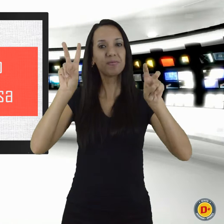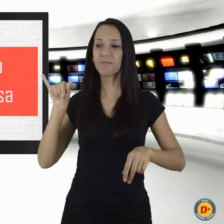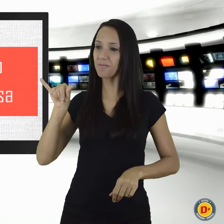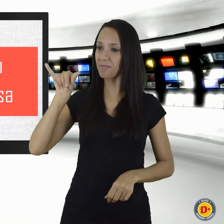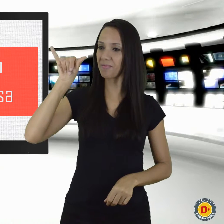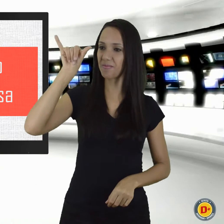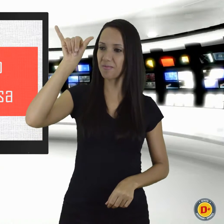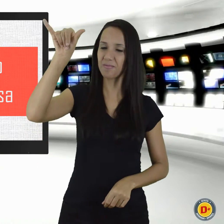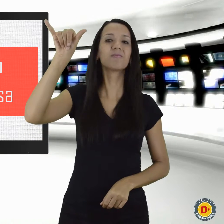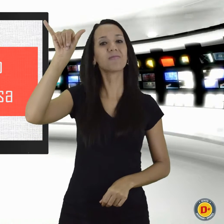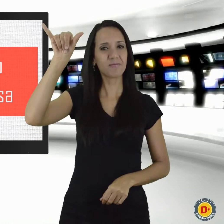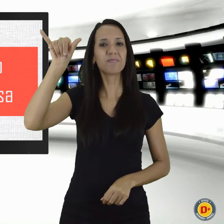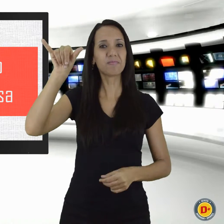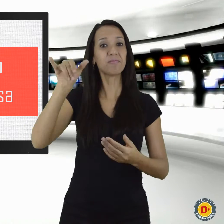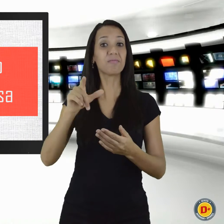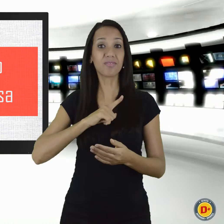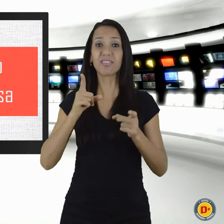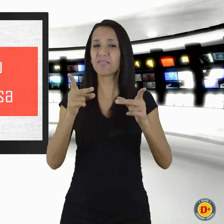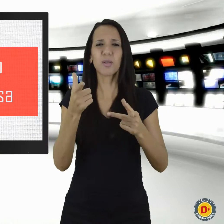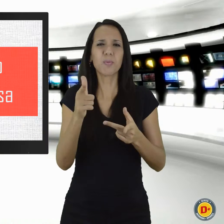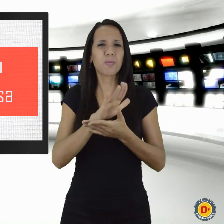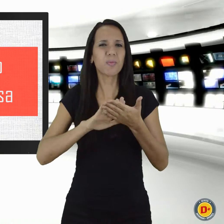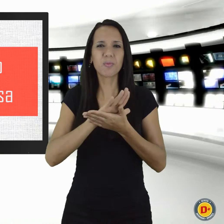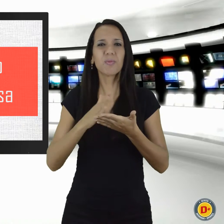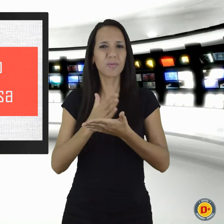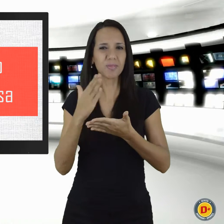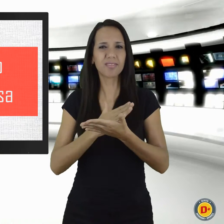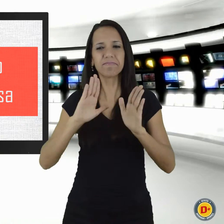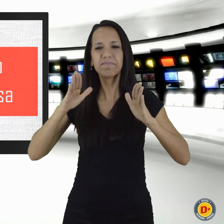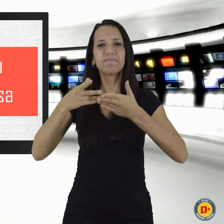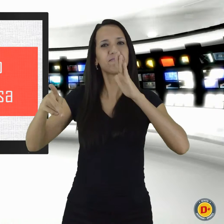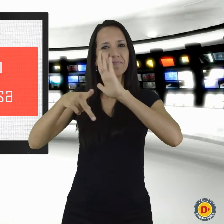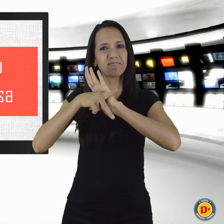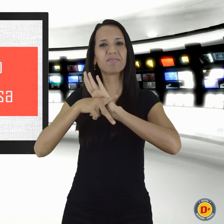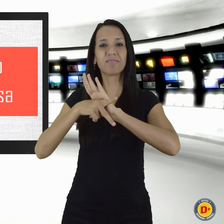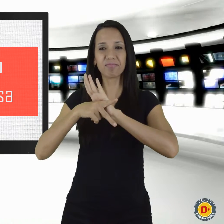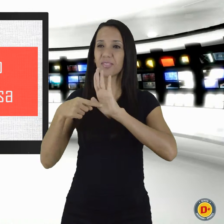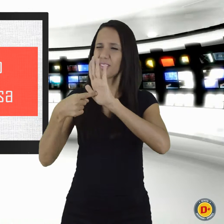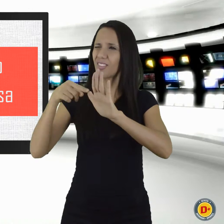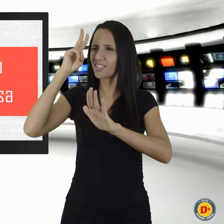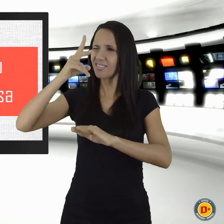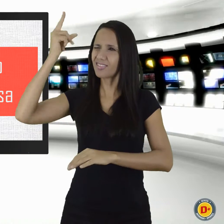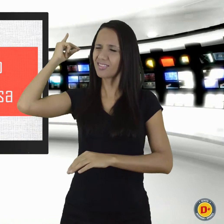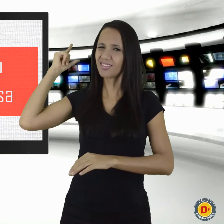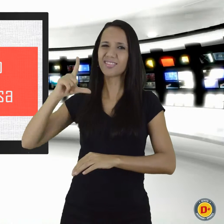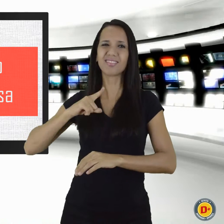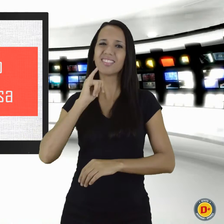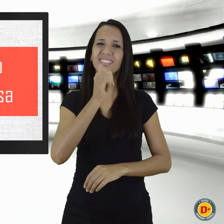gosto muito de ficção científica e vejo vários filmes e documentários. Completa. Que os voos sejam cada vez mais